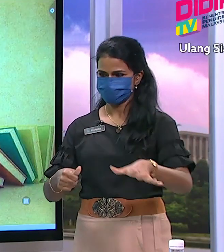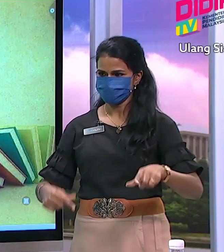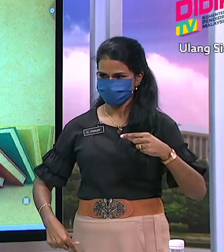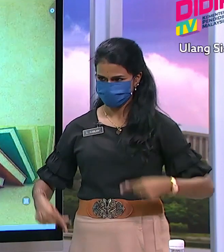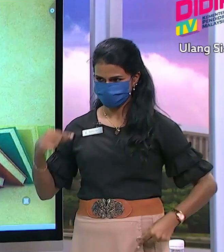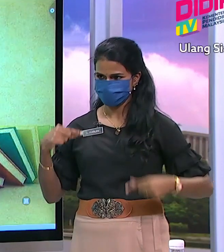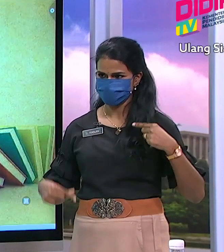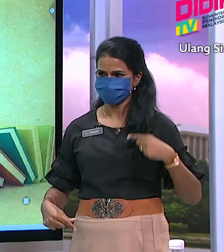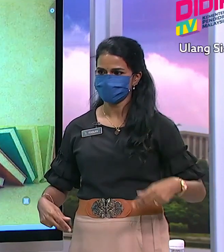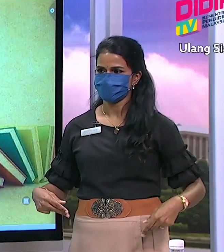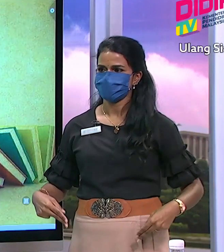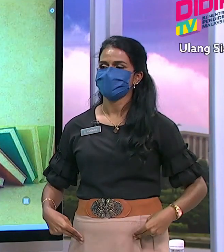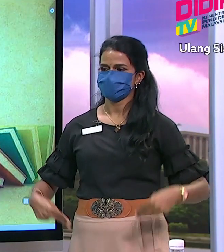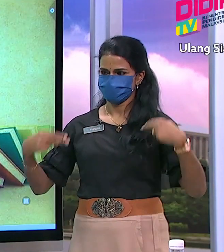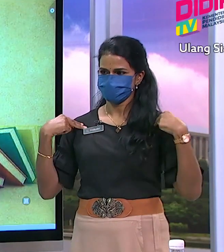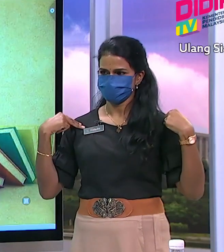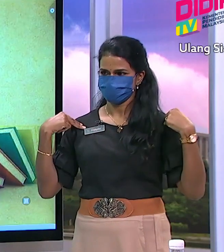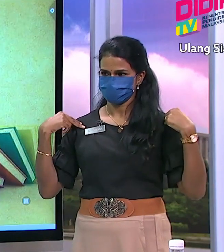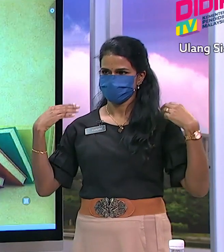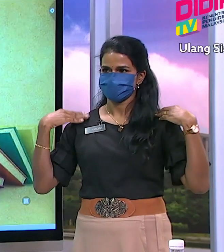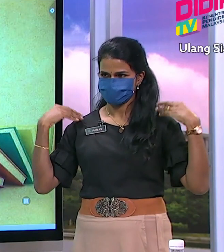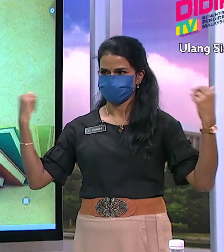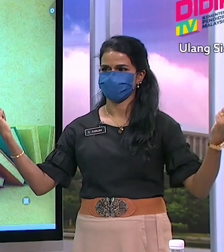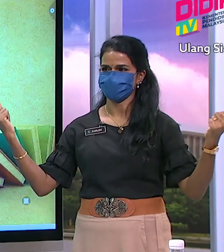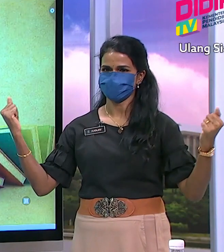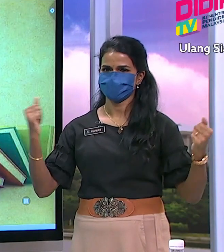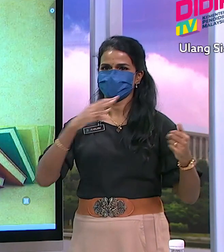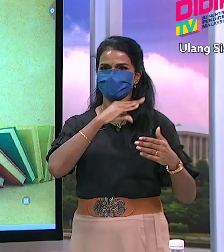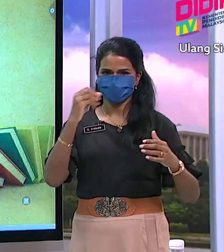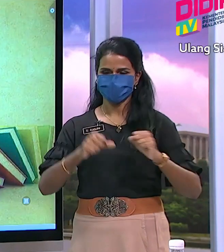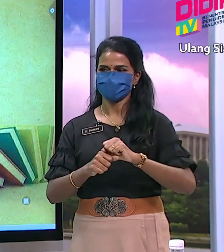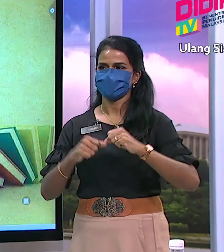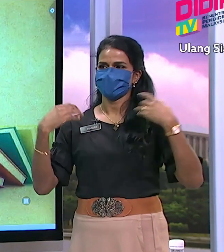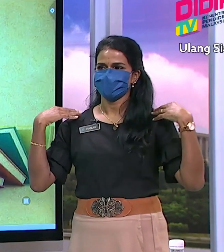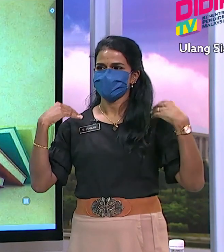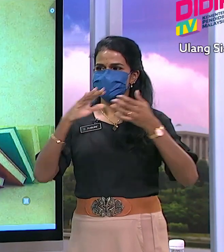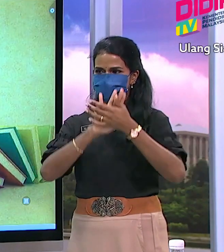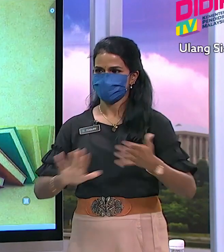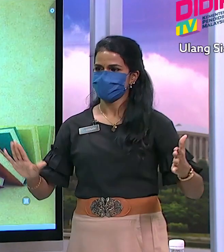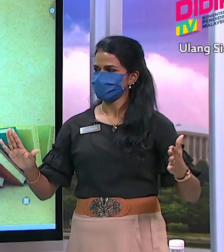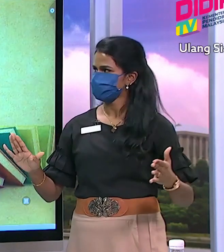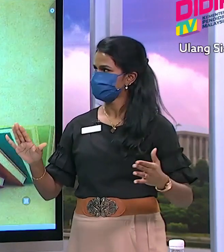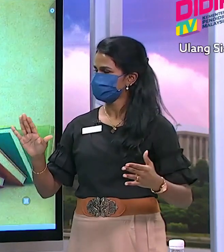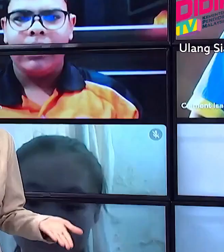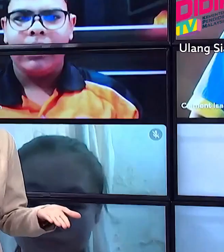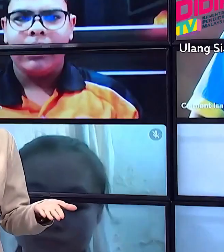Kesan. Kesan. Gaya. Gaya. Hidup. Hidup. Sehat. Sehat. Dan. Dan. Selamat. Selamat.